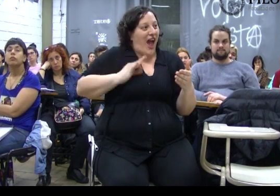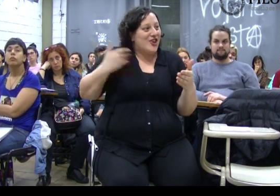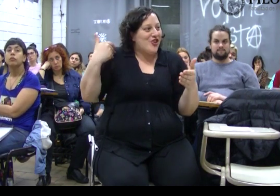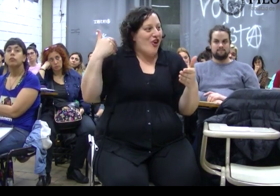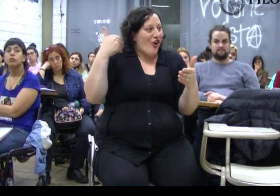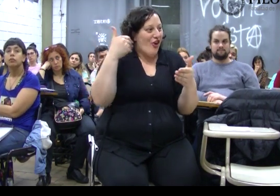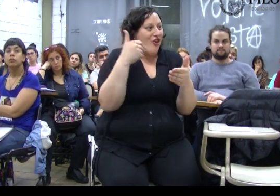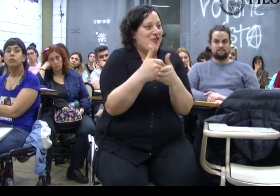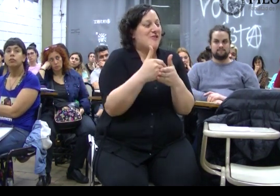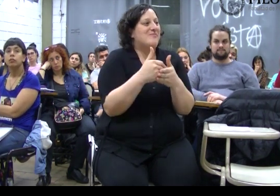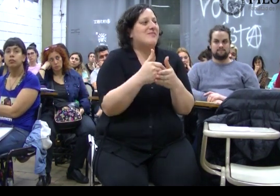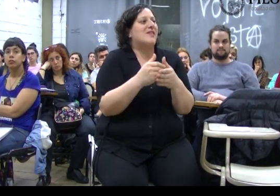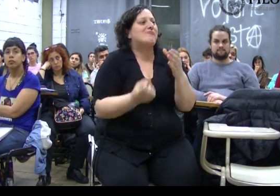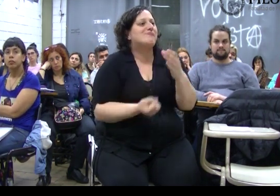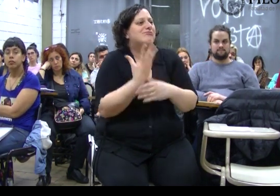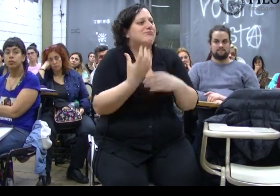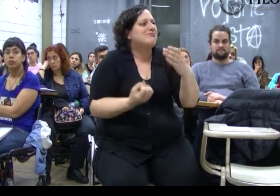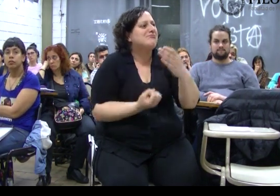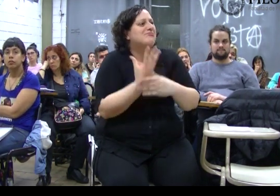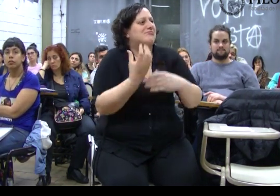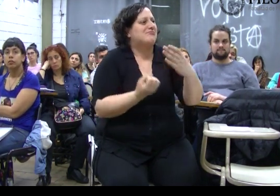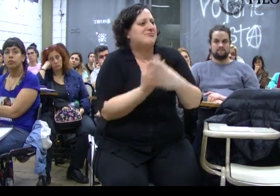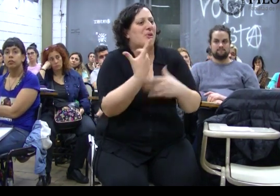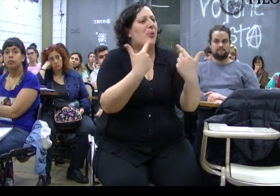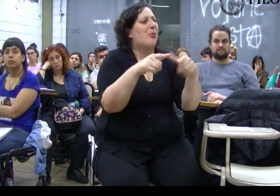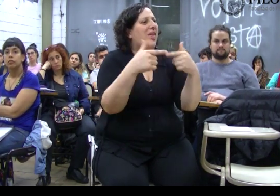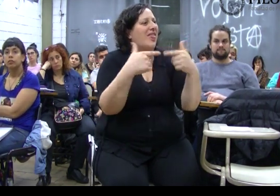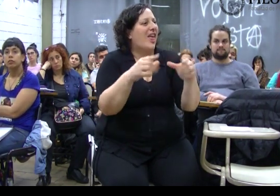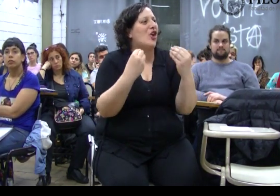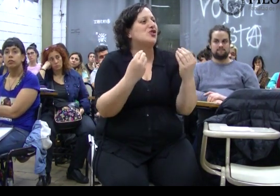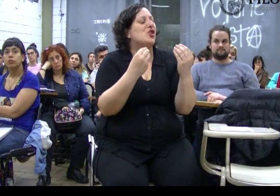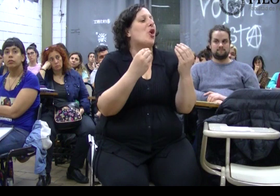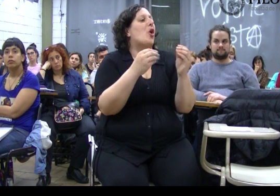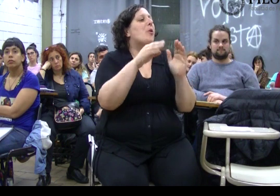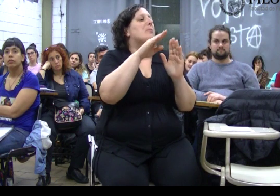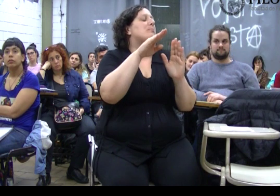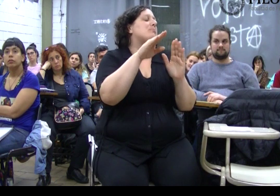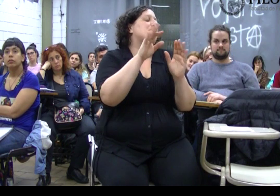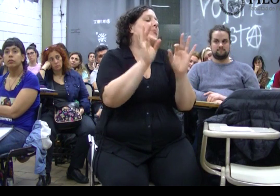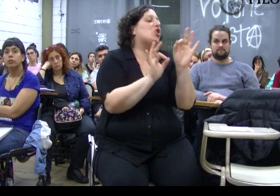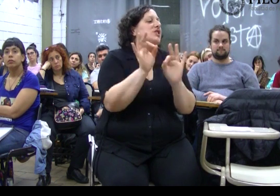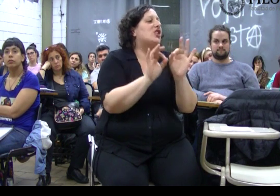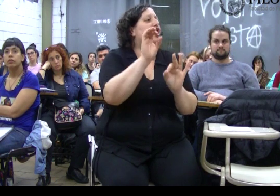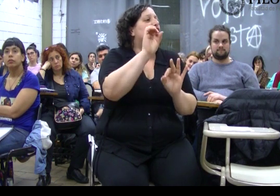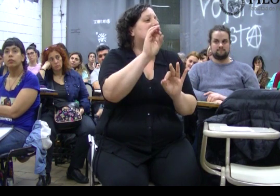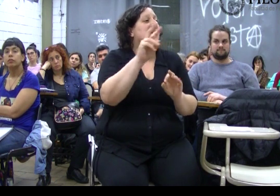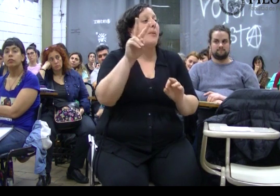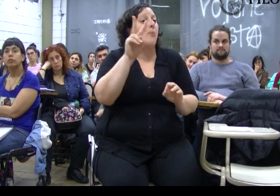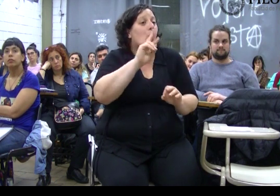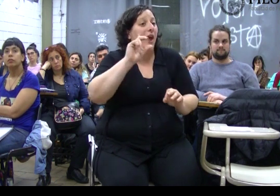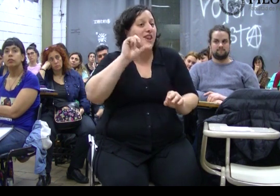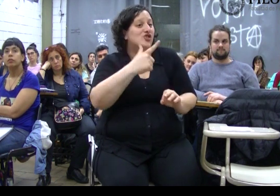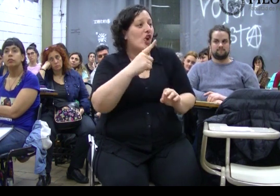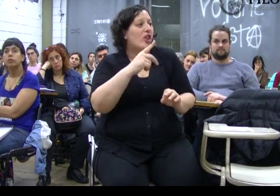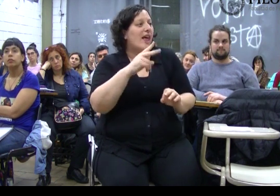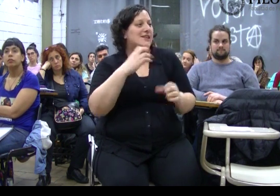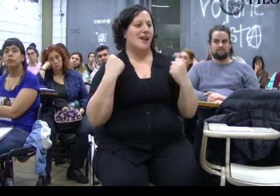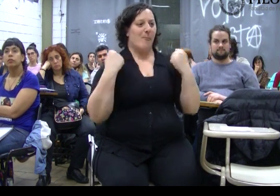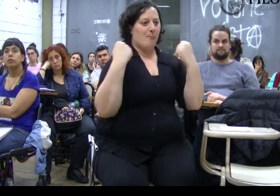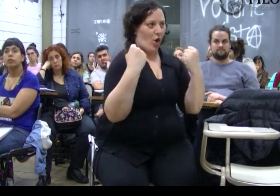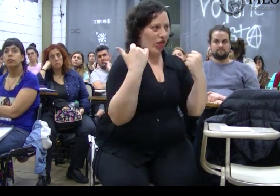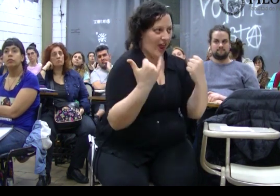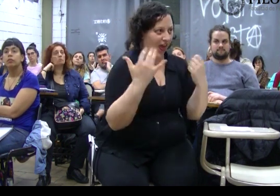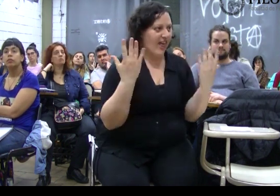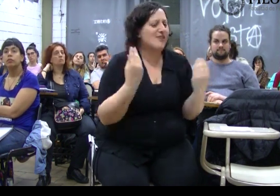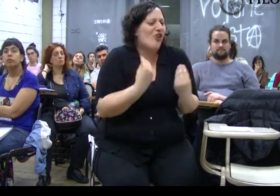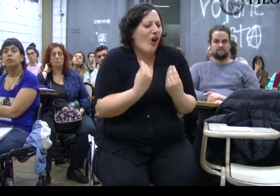llama Mujeres Sordas Empoderadas, donde mujeres, digamos, fueron a talleres